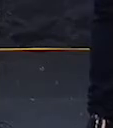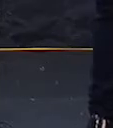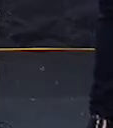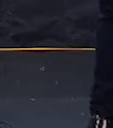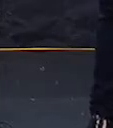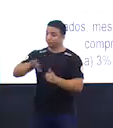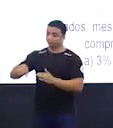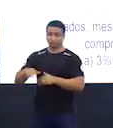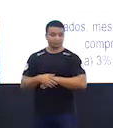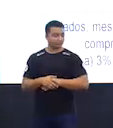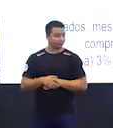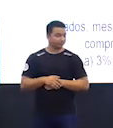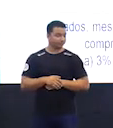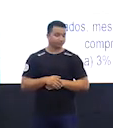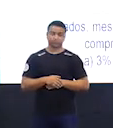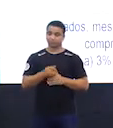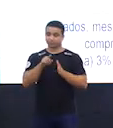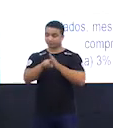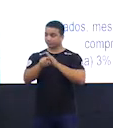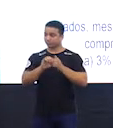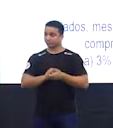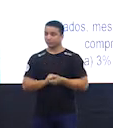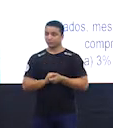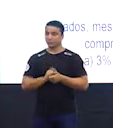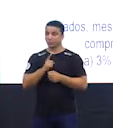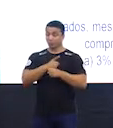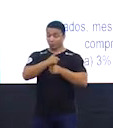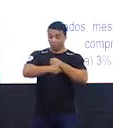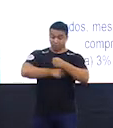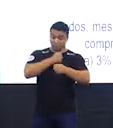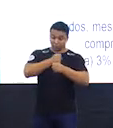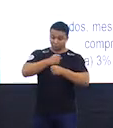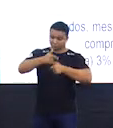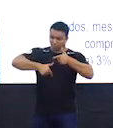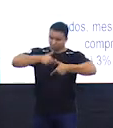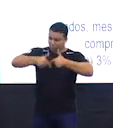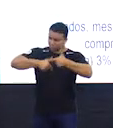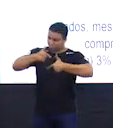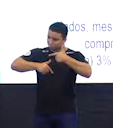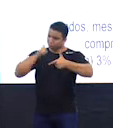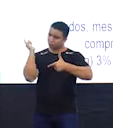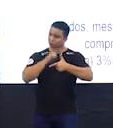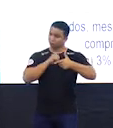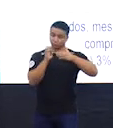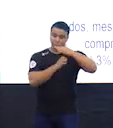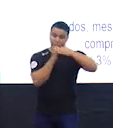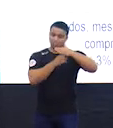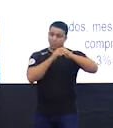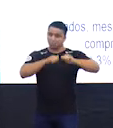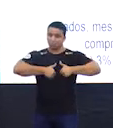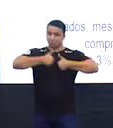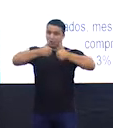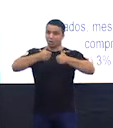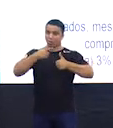após um ano de muito trabalho e bons resultados na empresa em que era